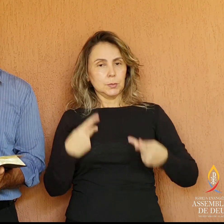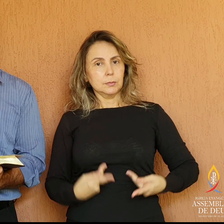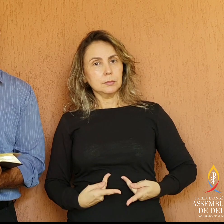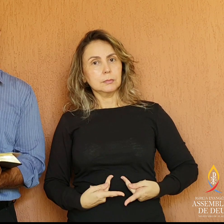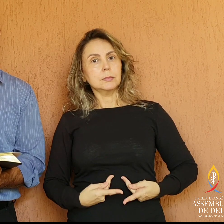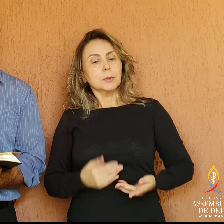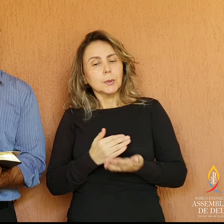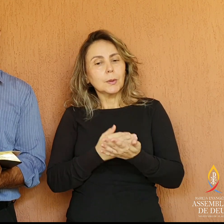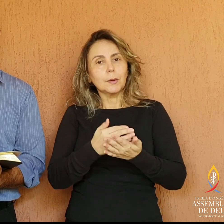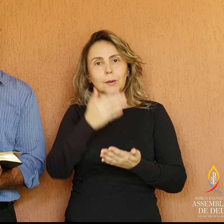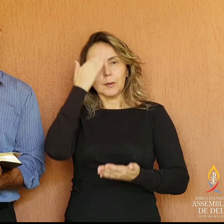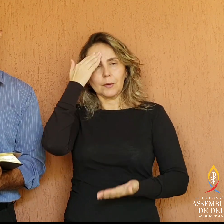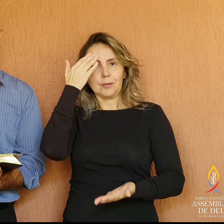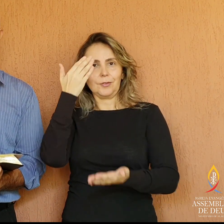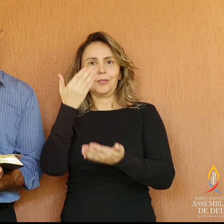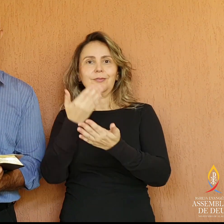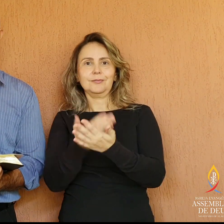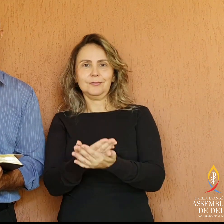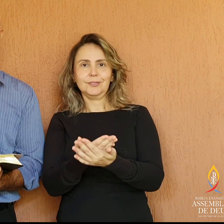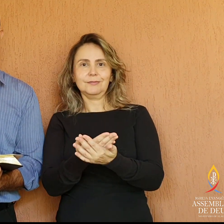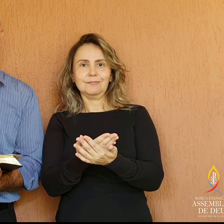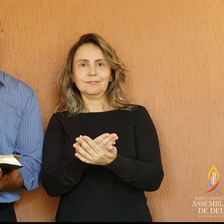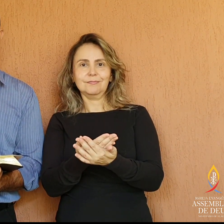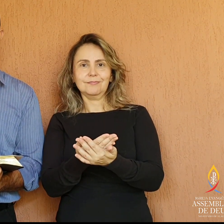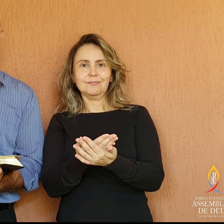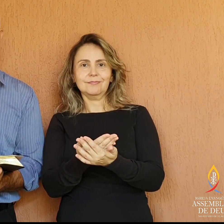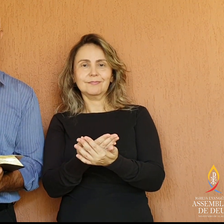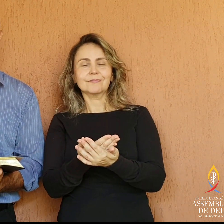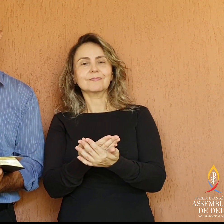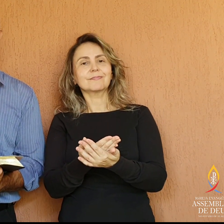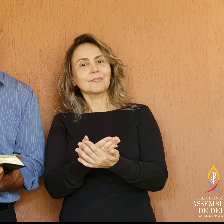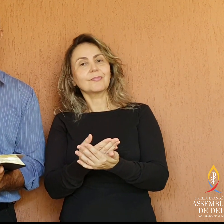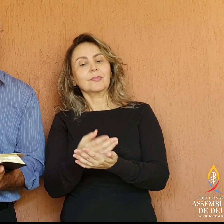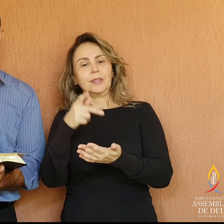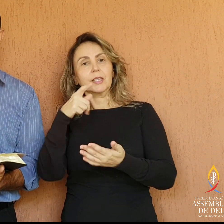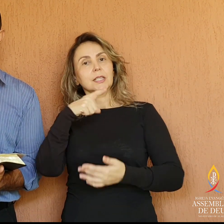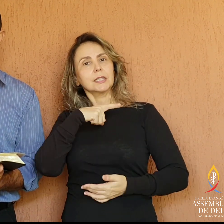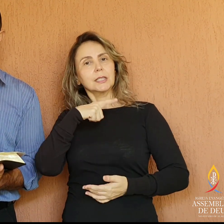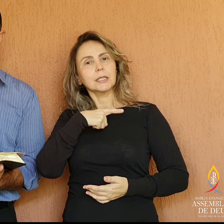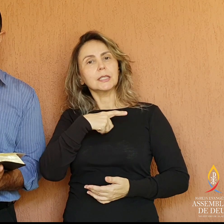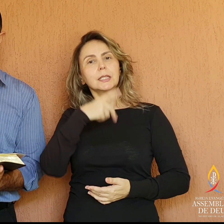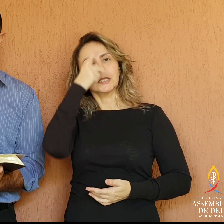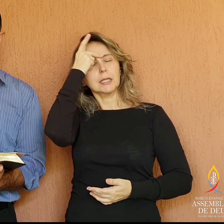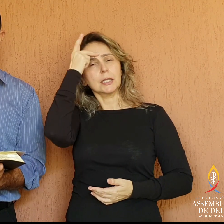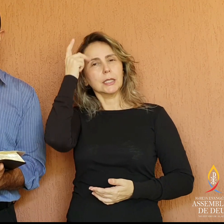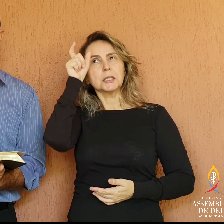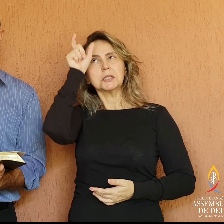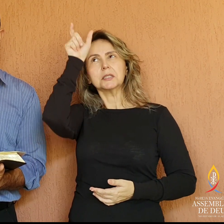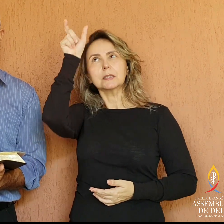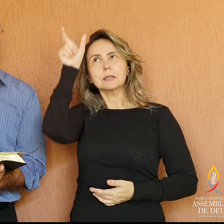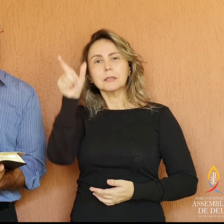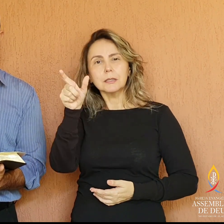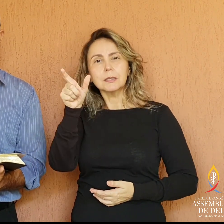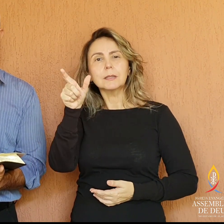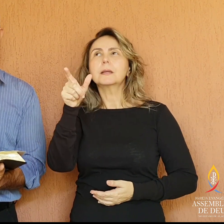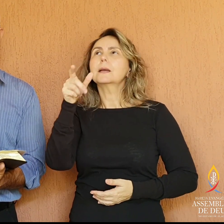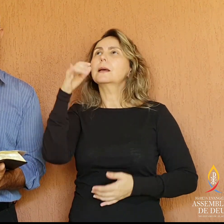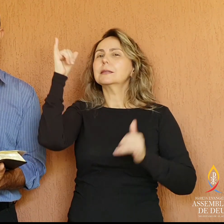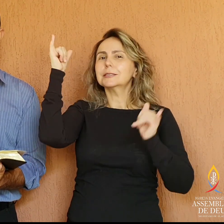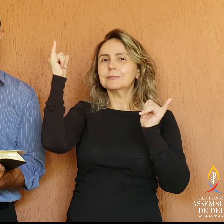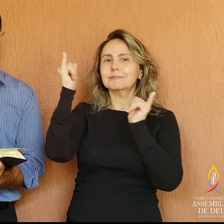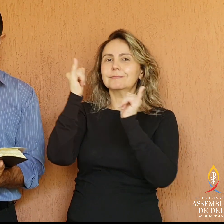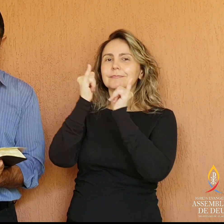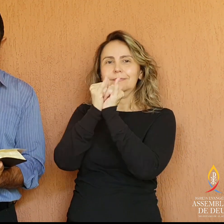confiar. Ele começa a confiar que existe um justificador, aquele que pode perdoar